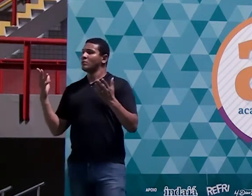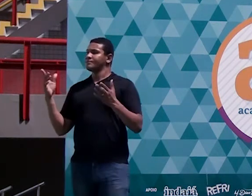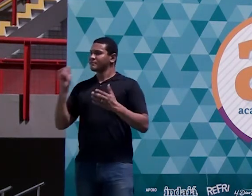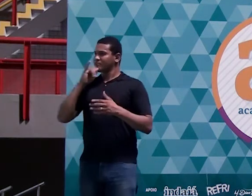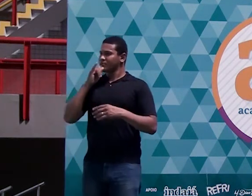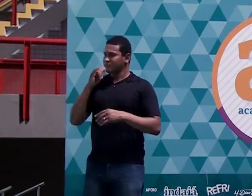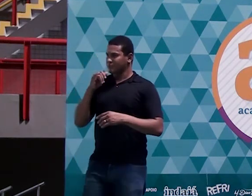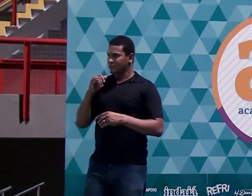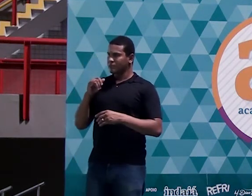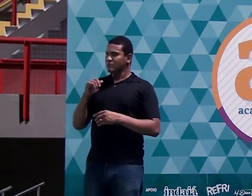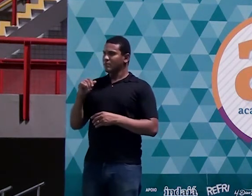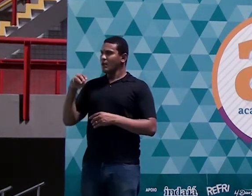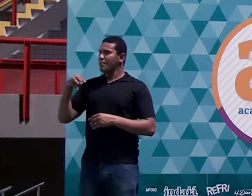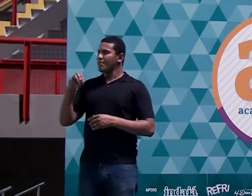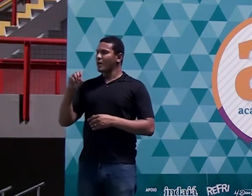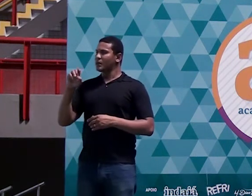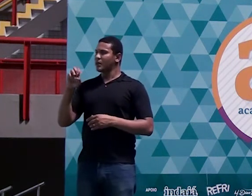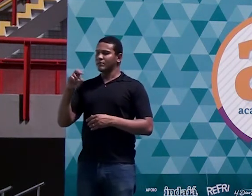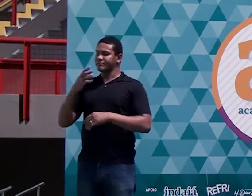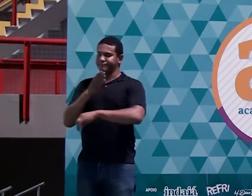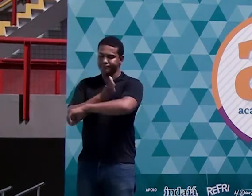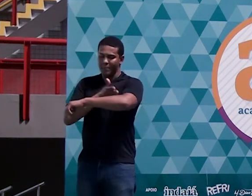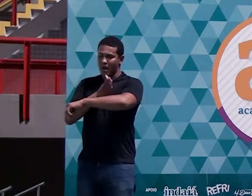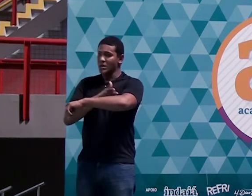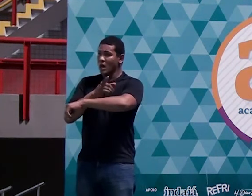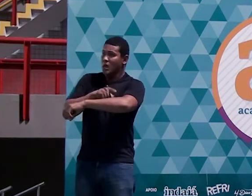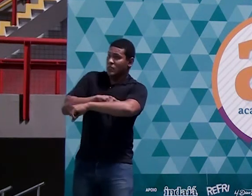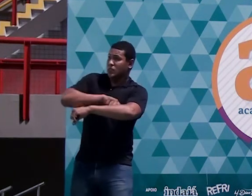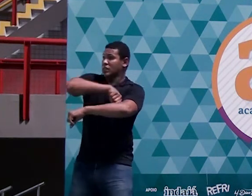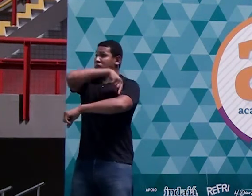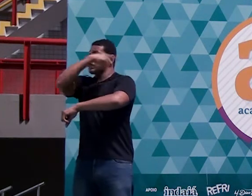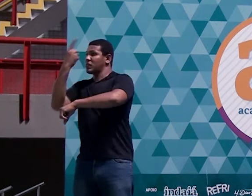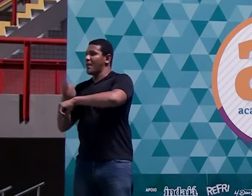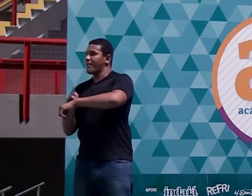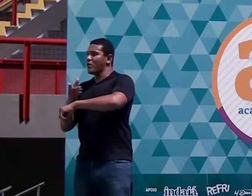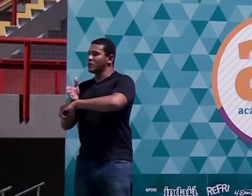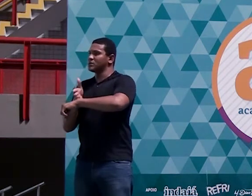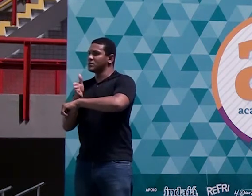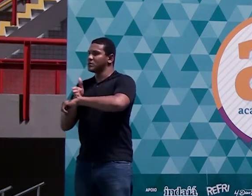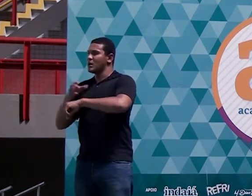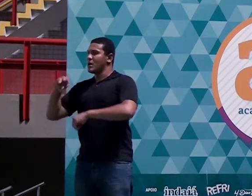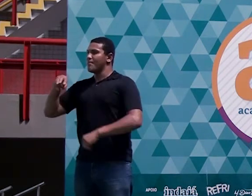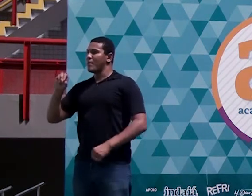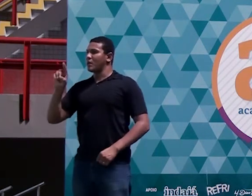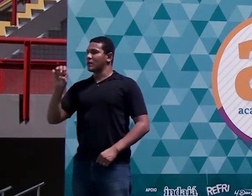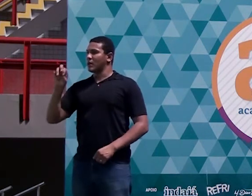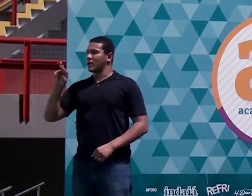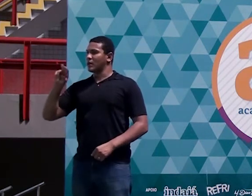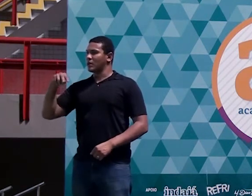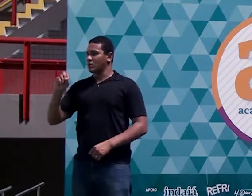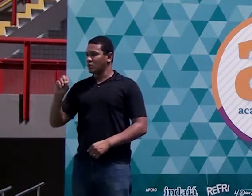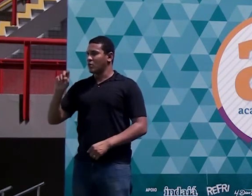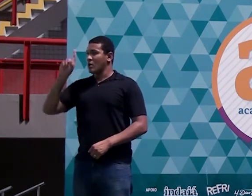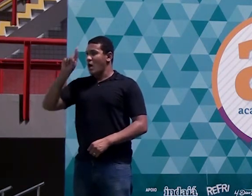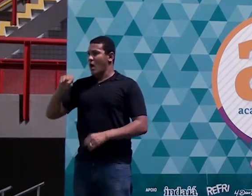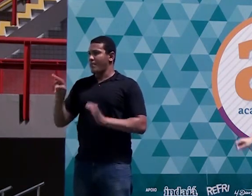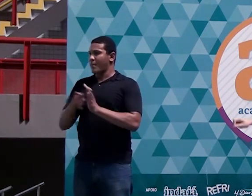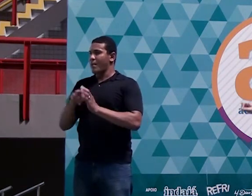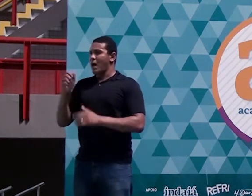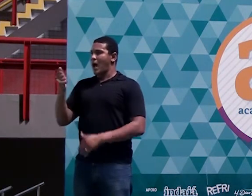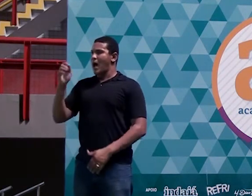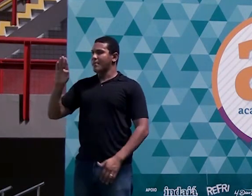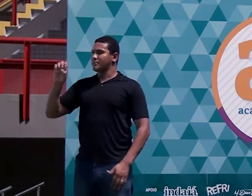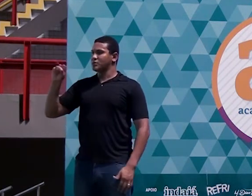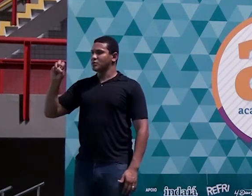Idade Moderna? Depois da Idade Média, a Idade Moderna, onde vai nascer o absolutismo. Com medo